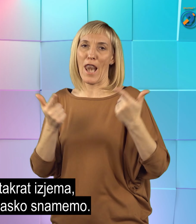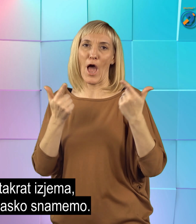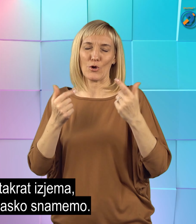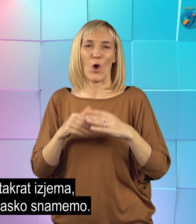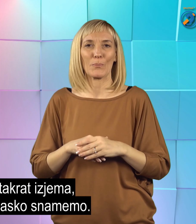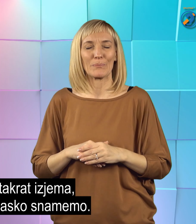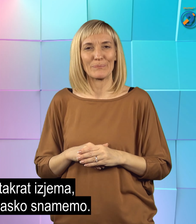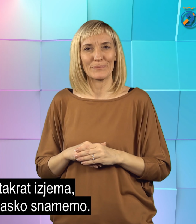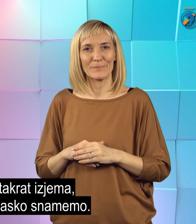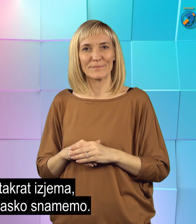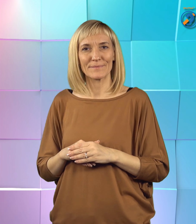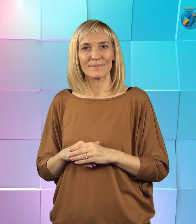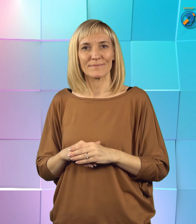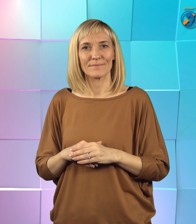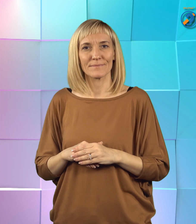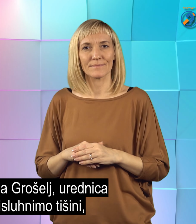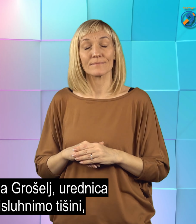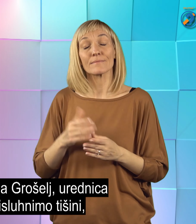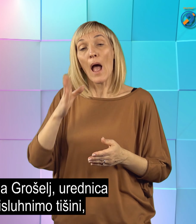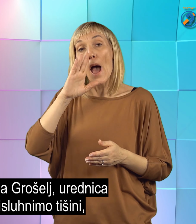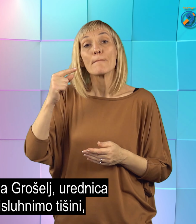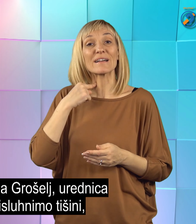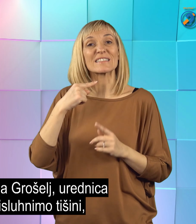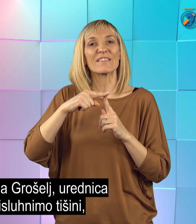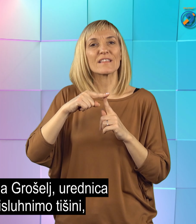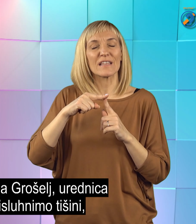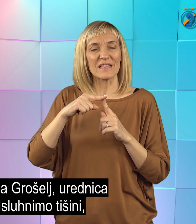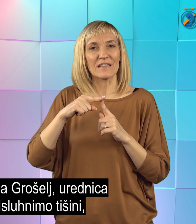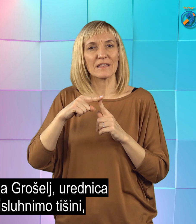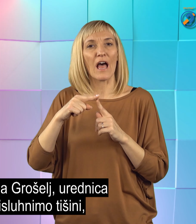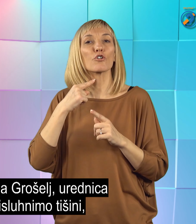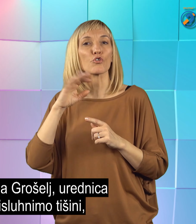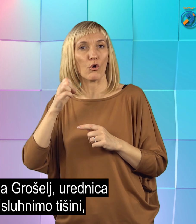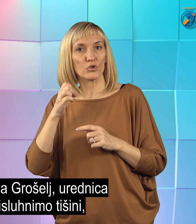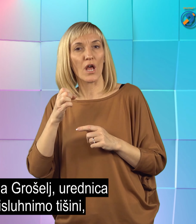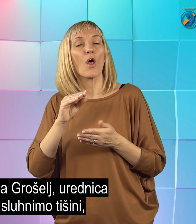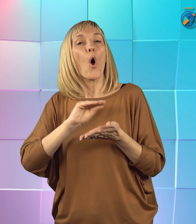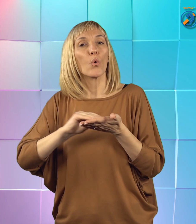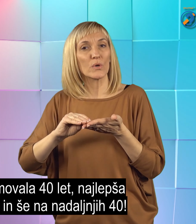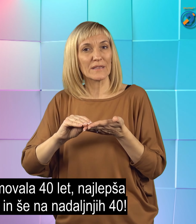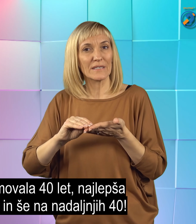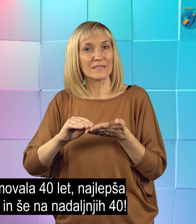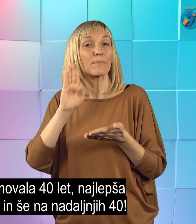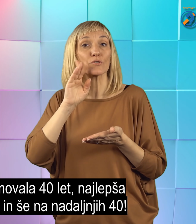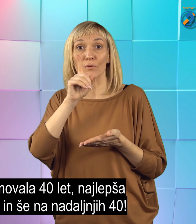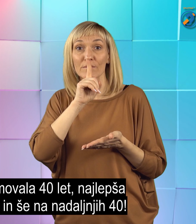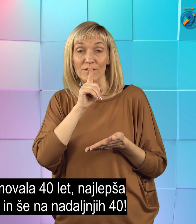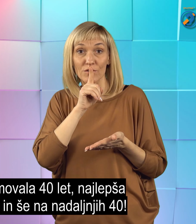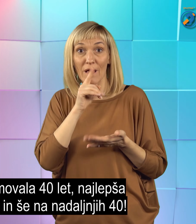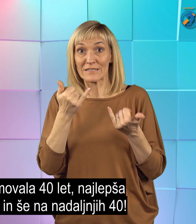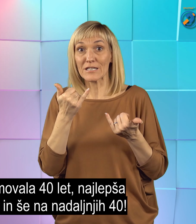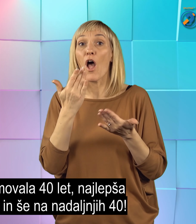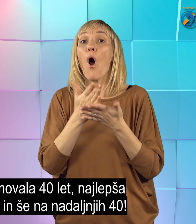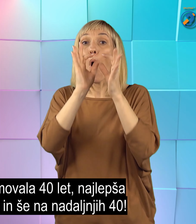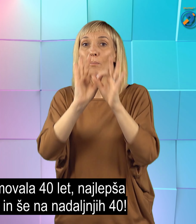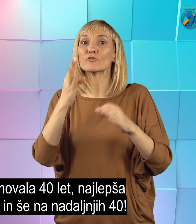masko snamemo. Magistrica Tina Grošelj, urednica oddaje Prisluhnimo tišini, ki je letos zaznamovala 40 let. Najlepša